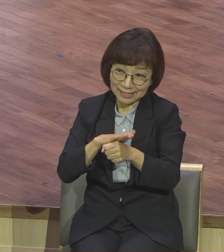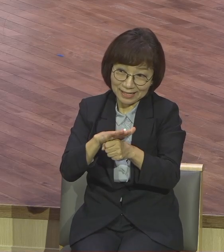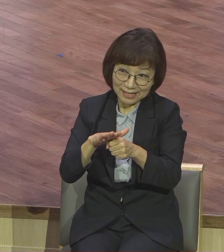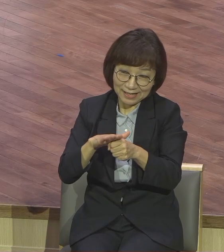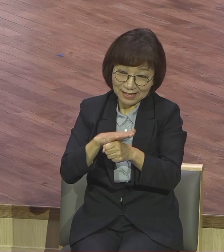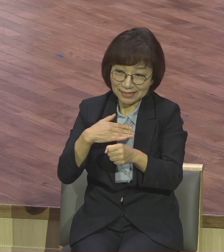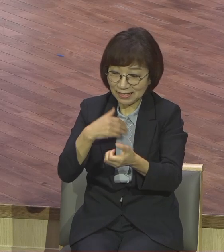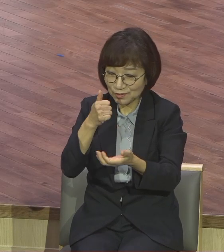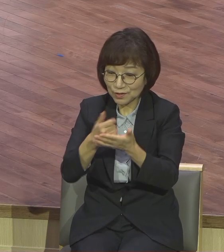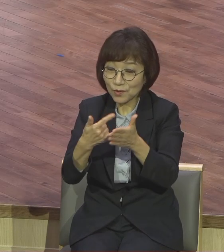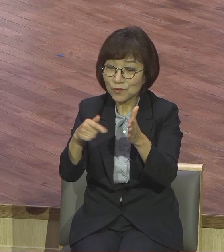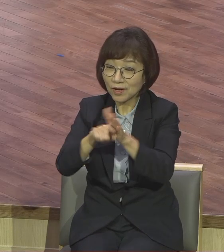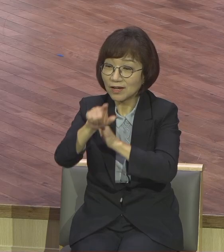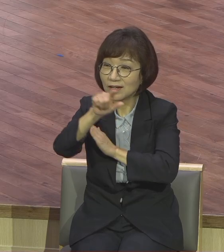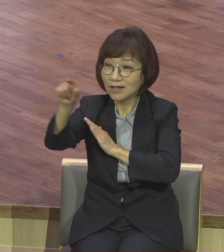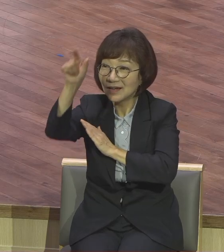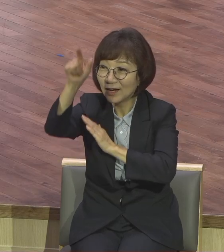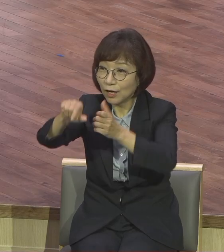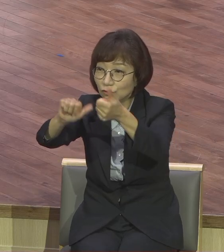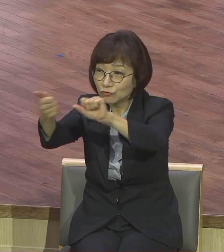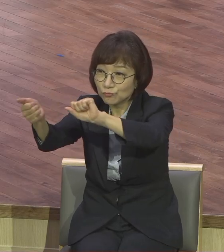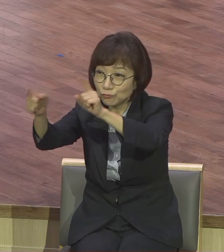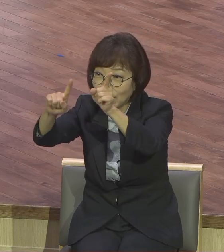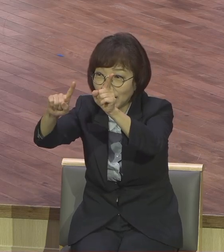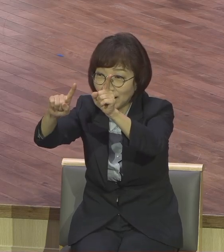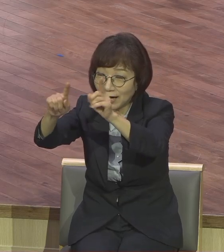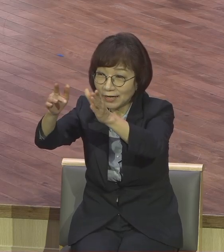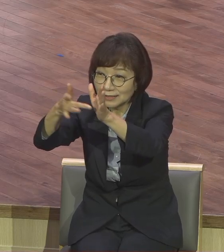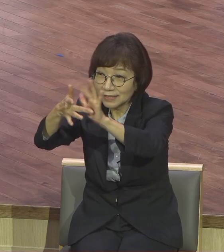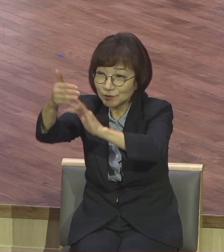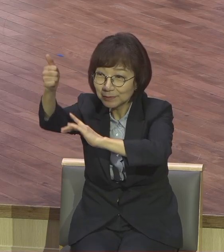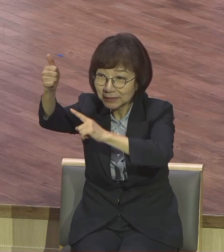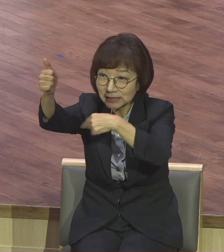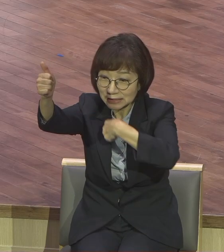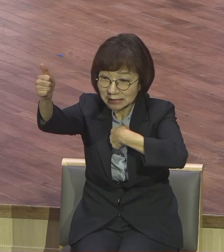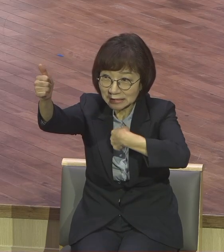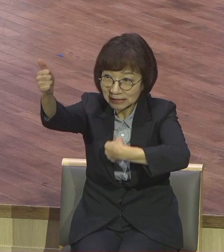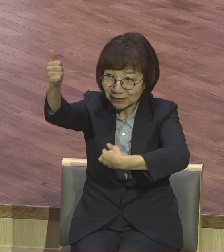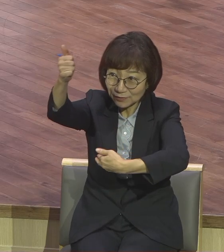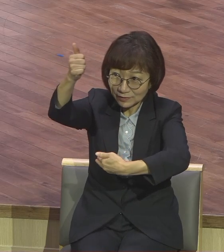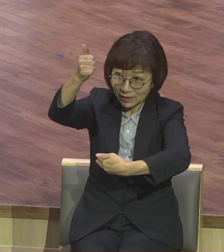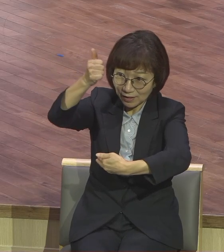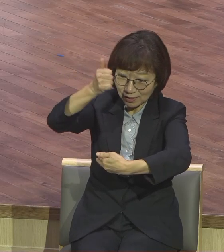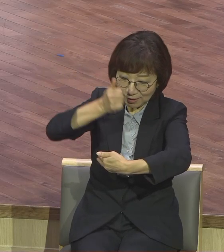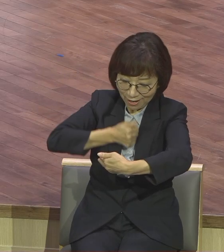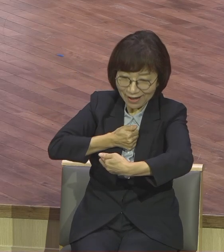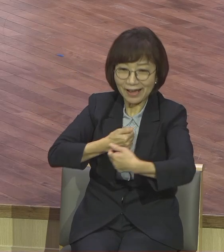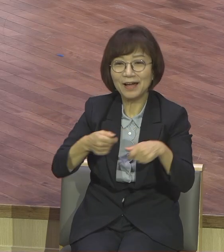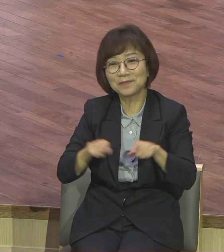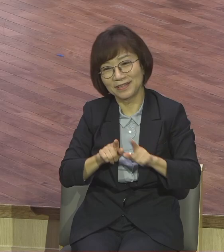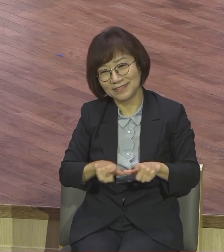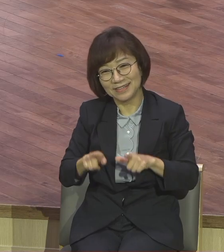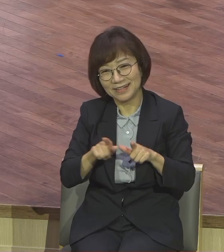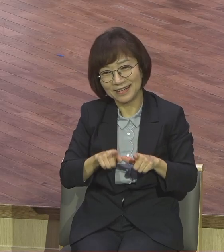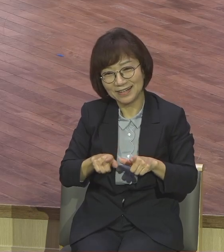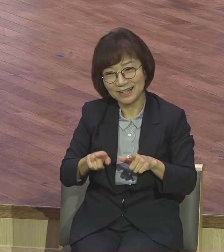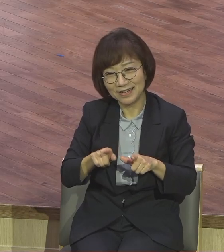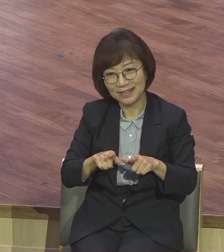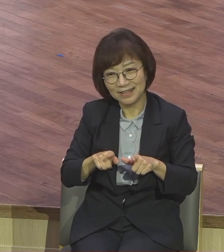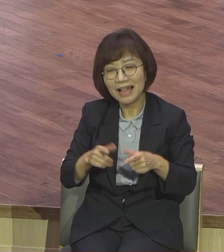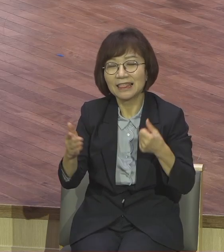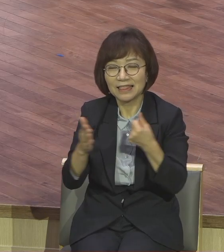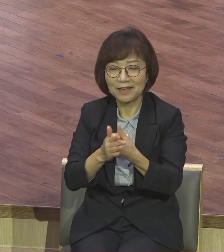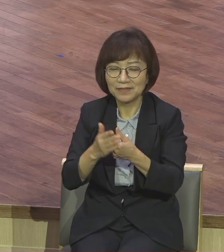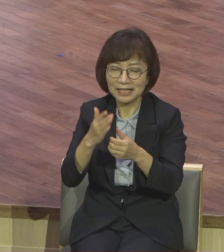나의 죄를 위하여 십자가에 죽으시고 부활하신 그 주님의 내 속에 사십니다.